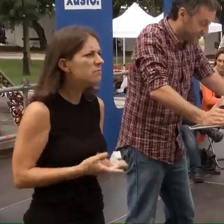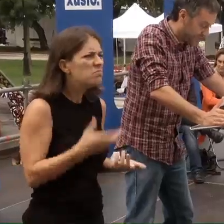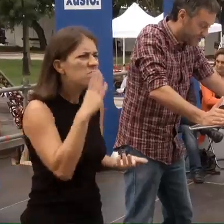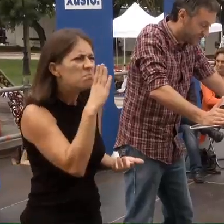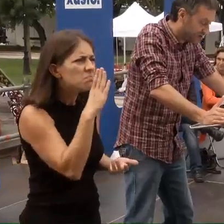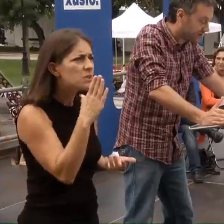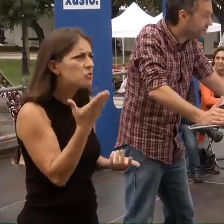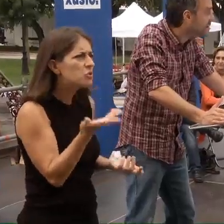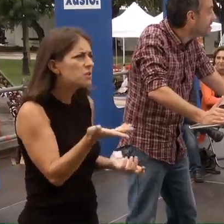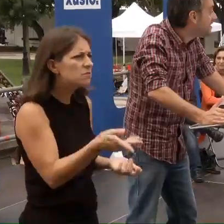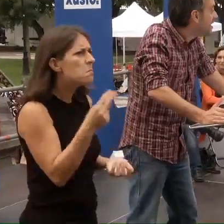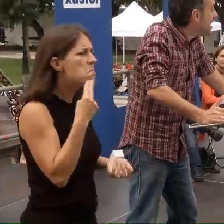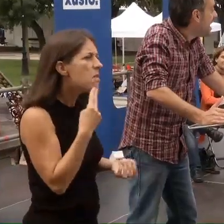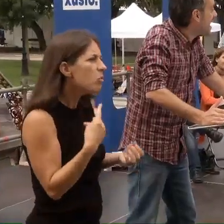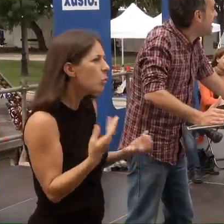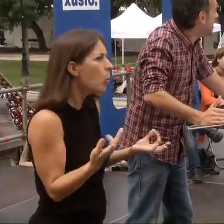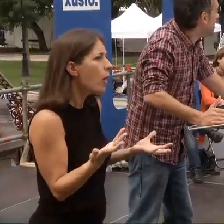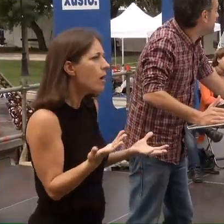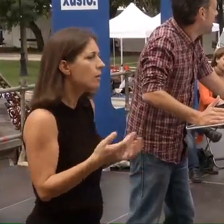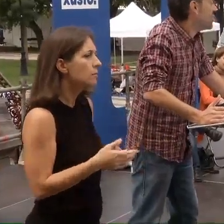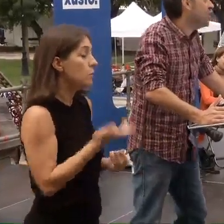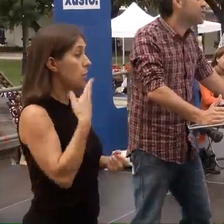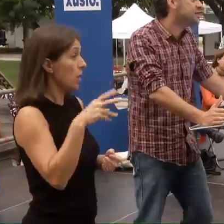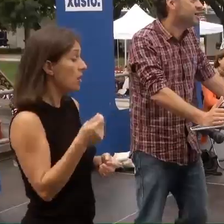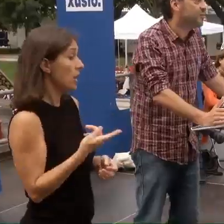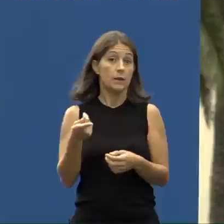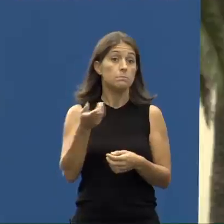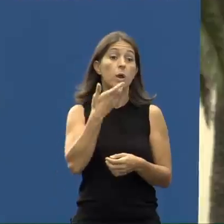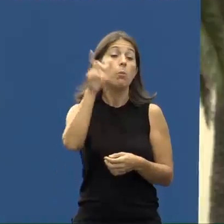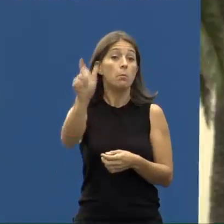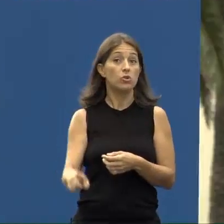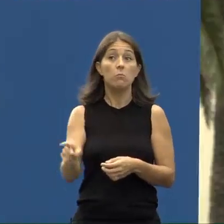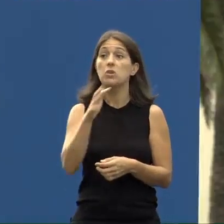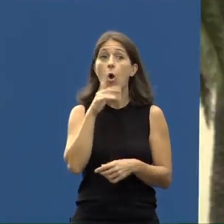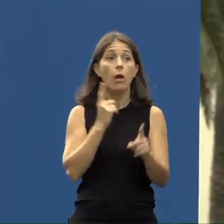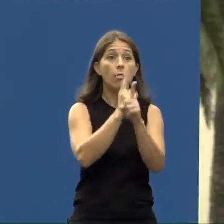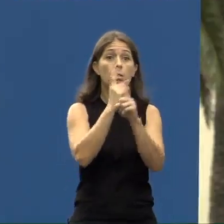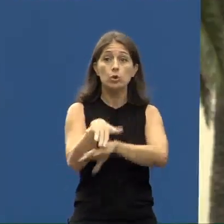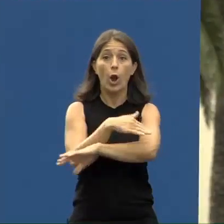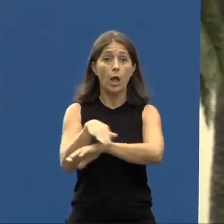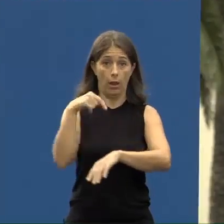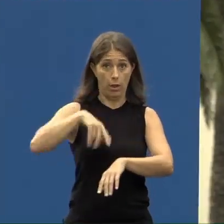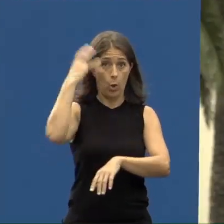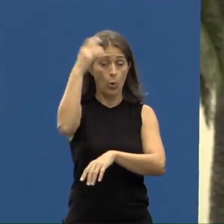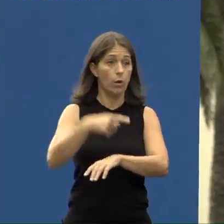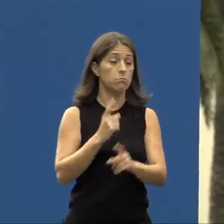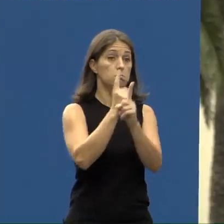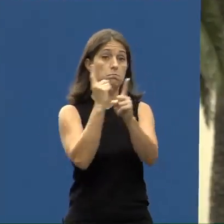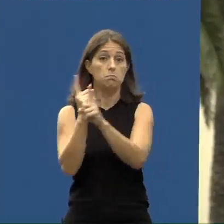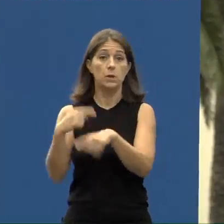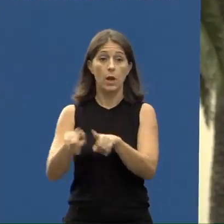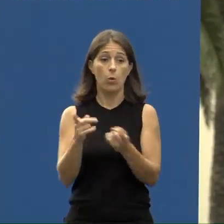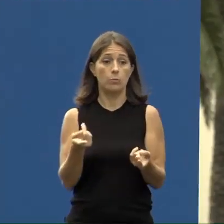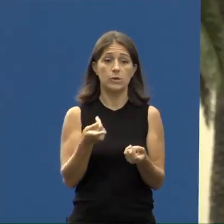que tes medo? A Negreira, a lo mellor hoxe o atopades polas rúas da Coruña co